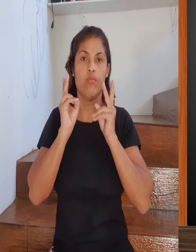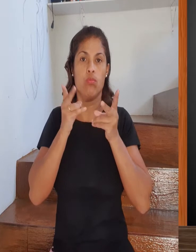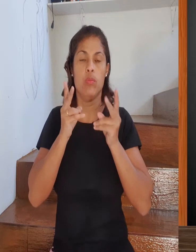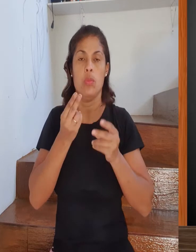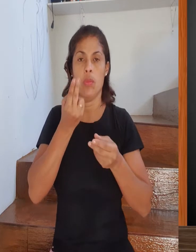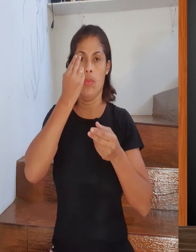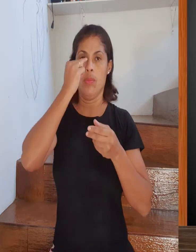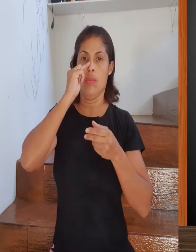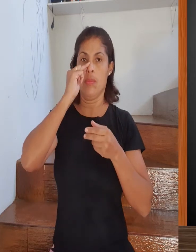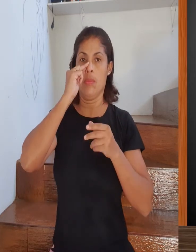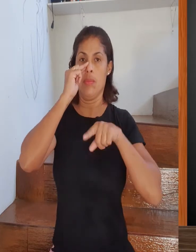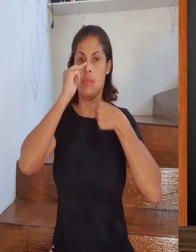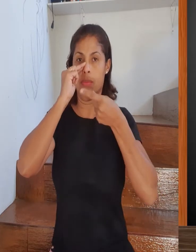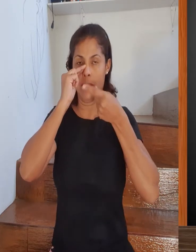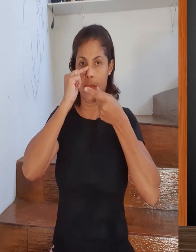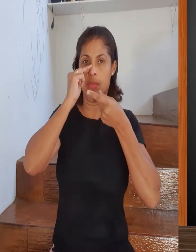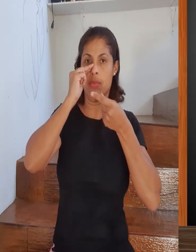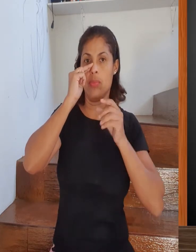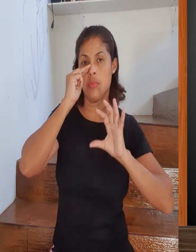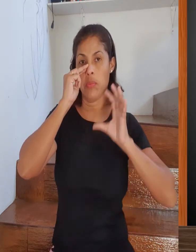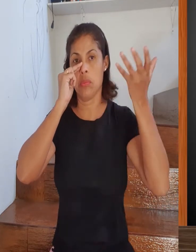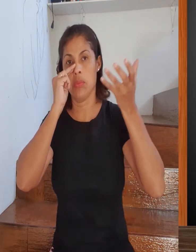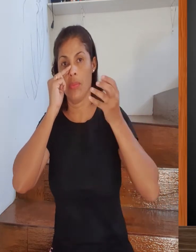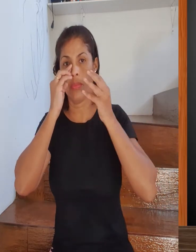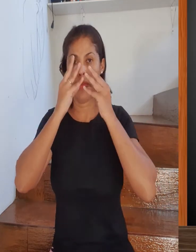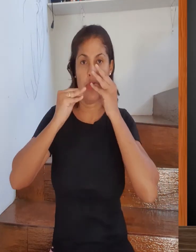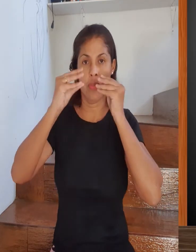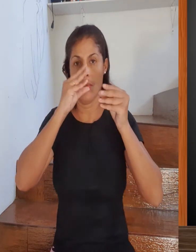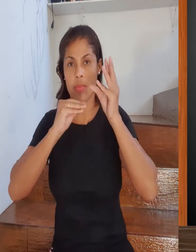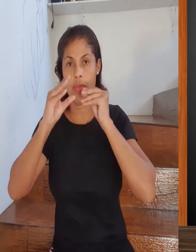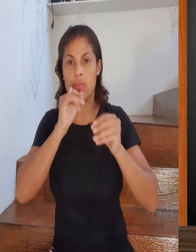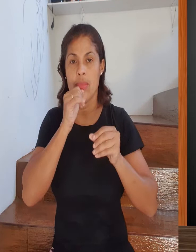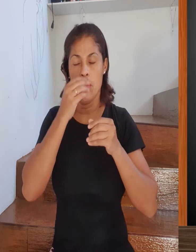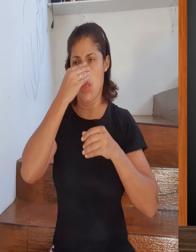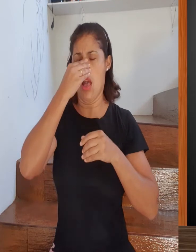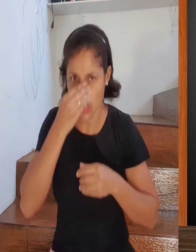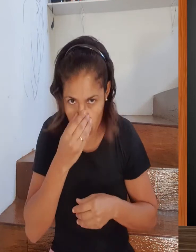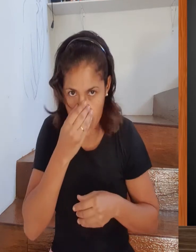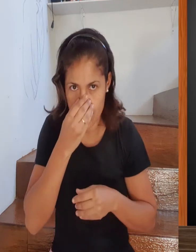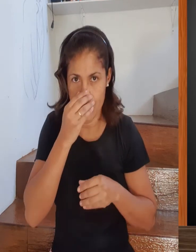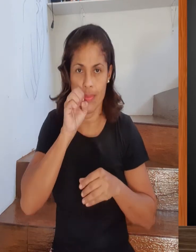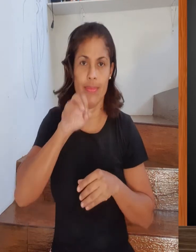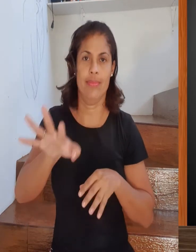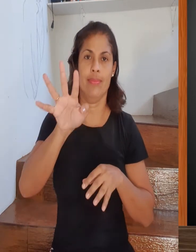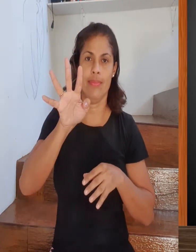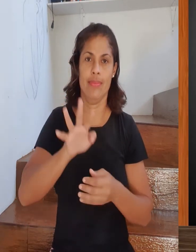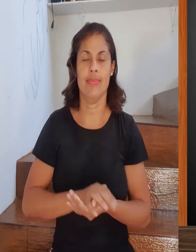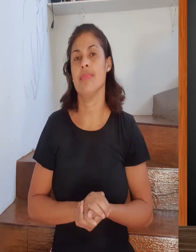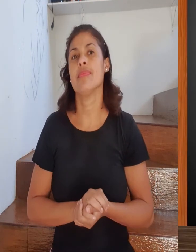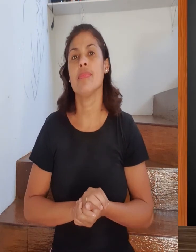na região nasofaríngea e removidas por processos mecânicos de limpeza do nariz, como o espirro.